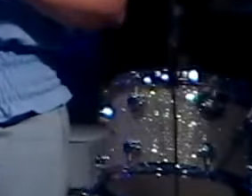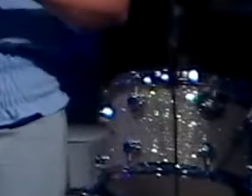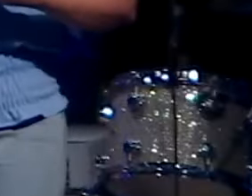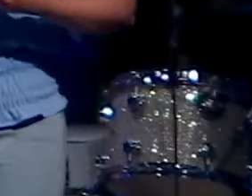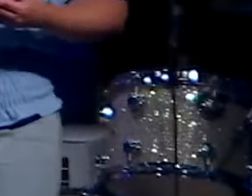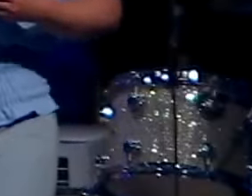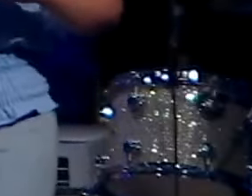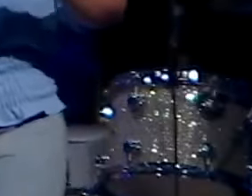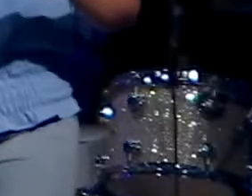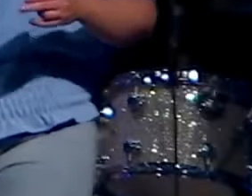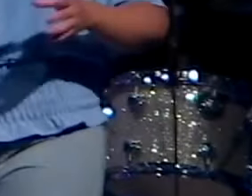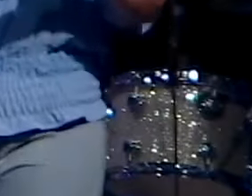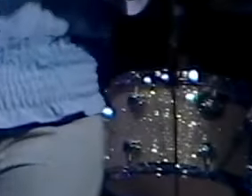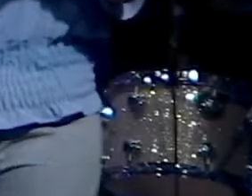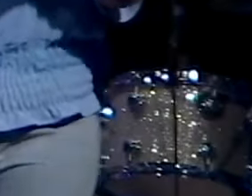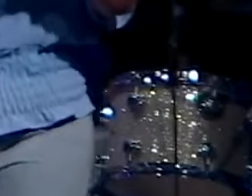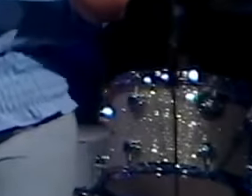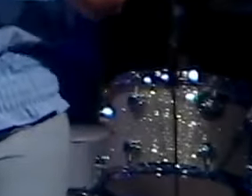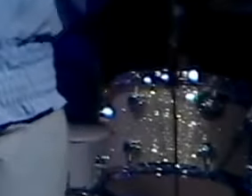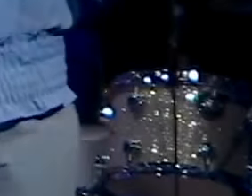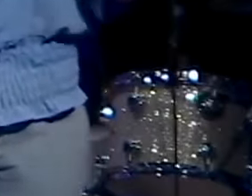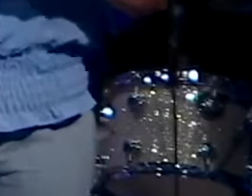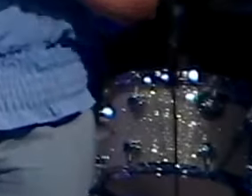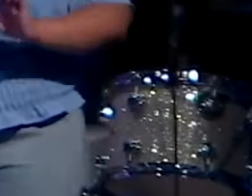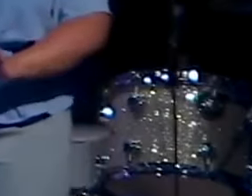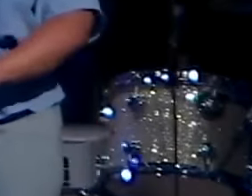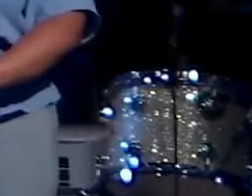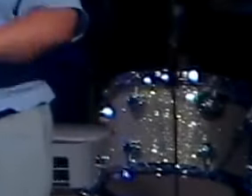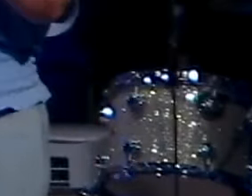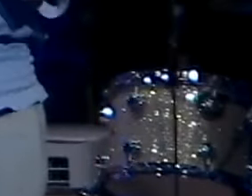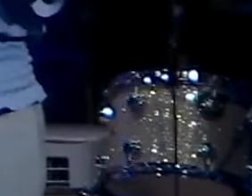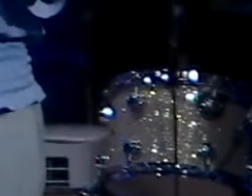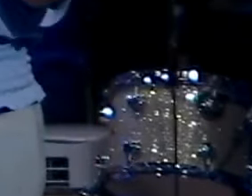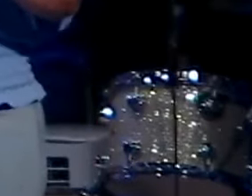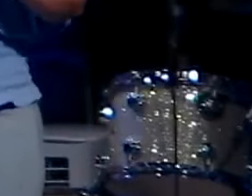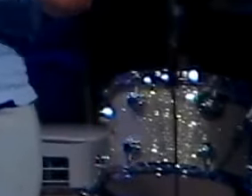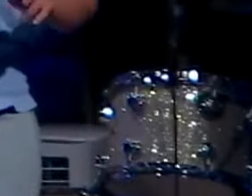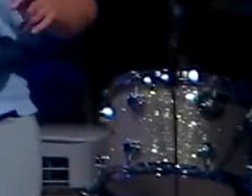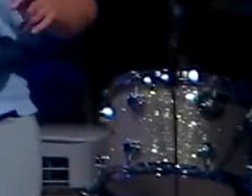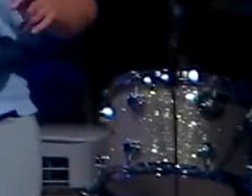porque eu quero abundância na minha casa não Deus tá dizendo você vai trazer para que ha abundan na minha